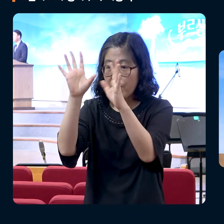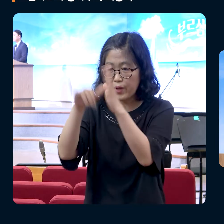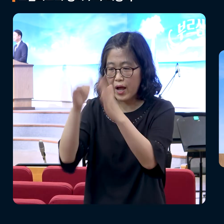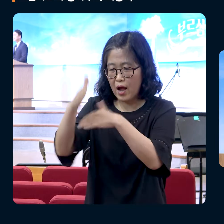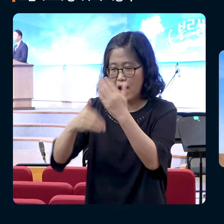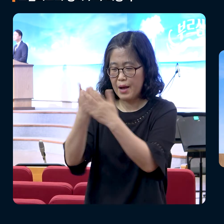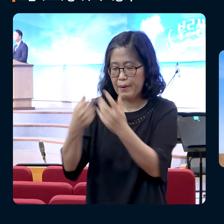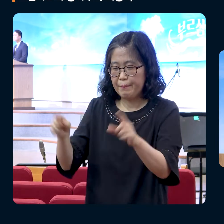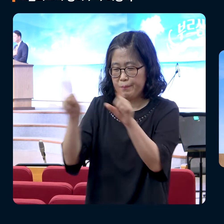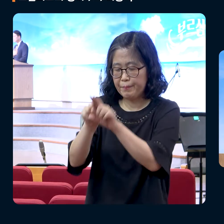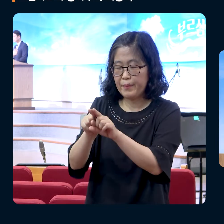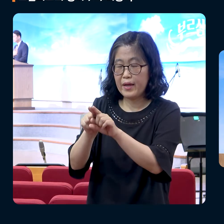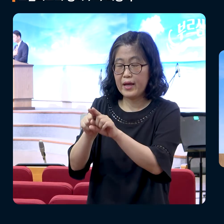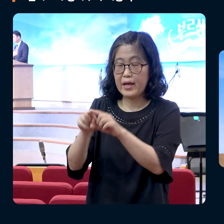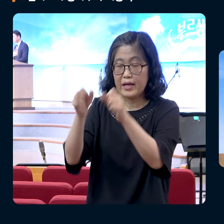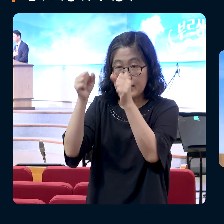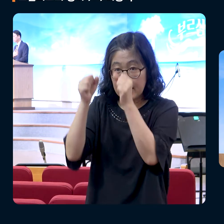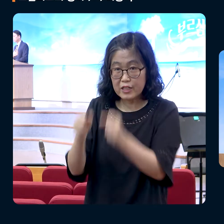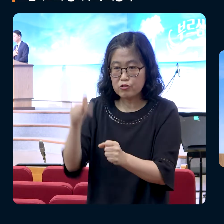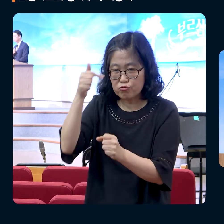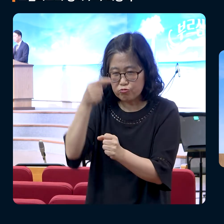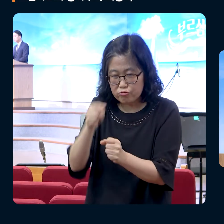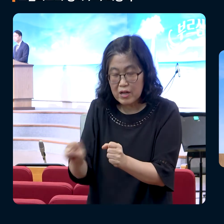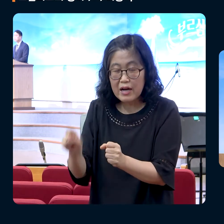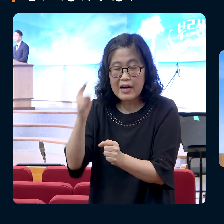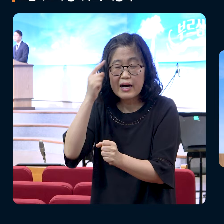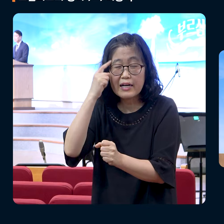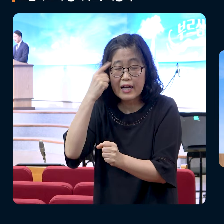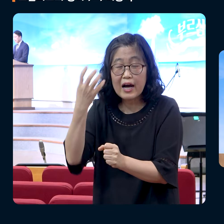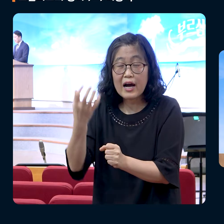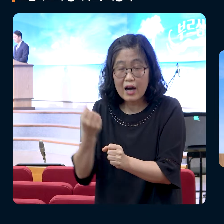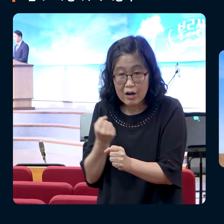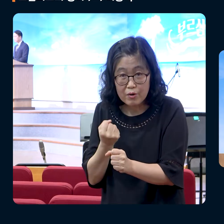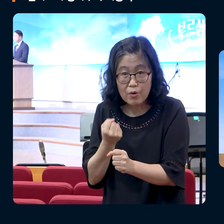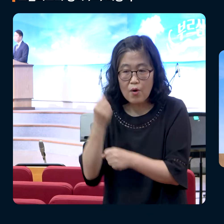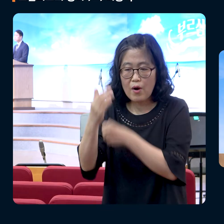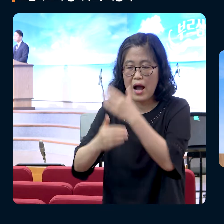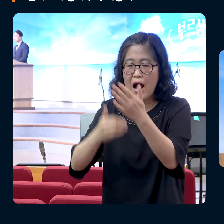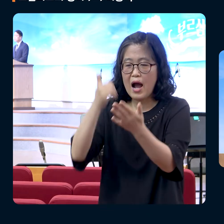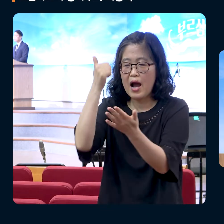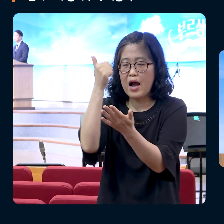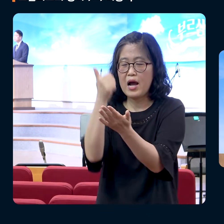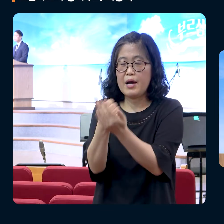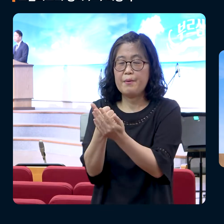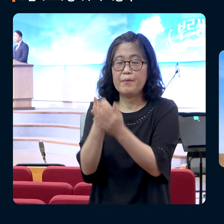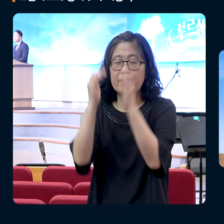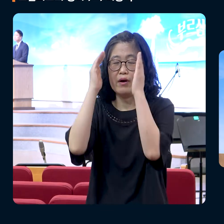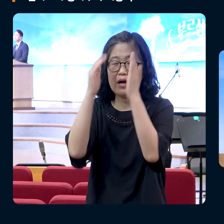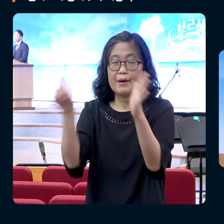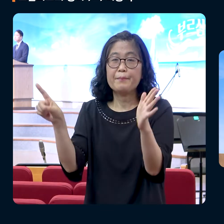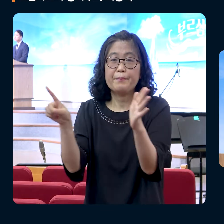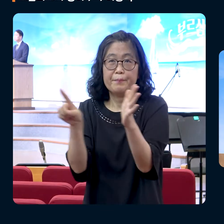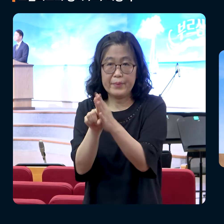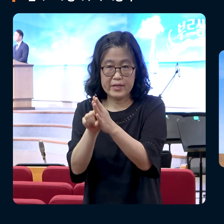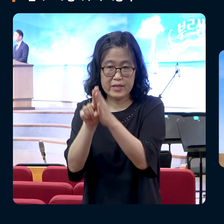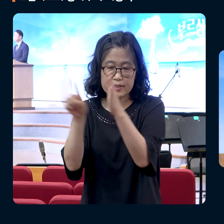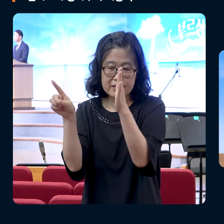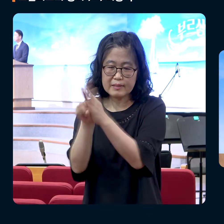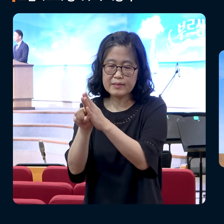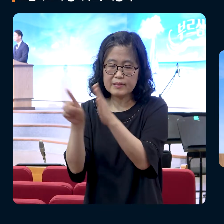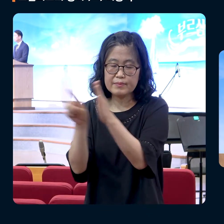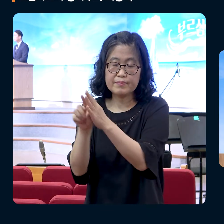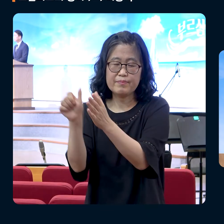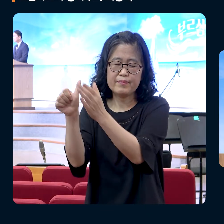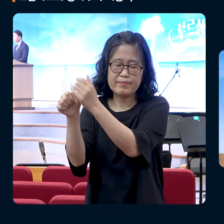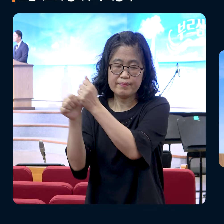같아 라는 것들을 느낄 수 있을 정도로 요셉은 하나님을 향한 신뢰를, 그 절대적인 신뢰를 놓지